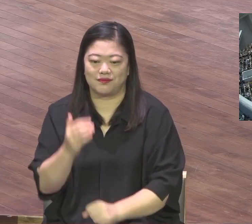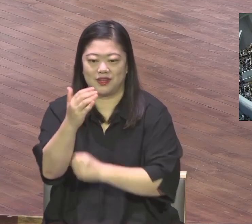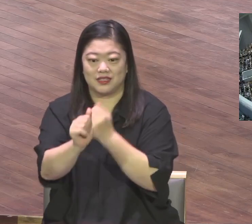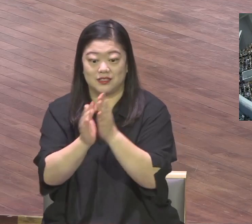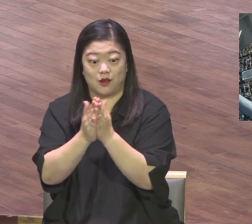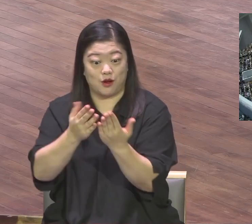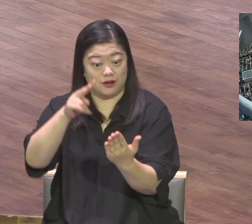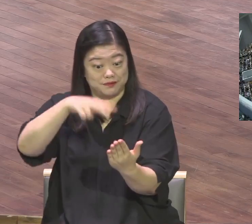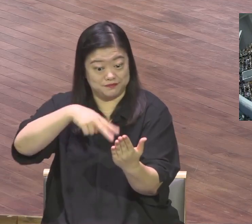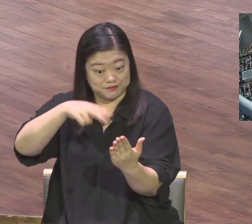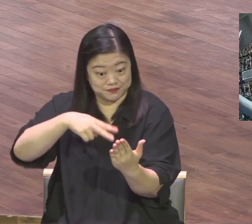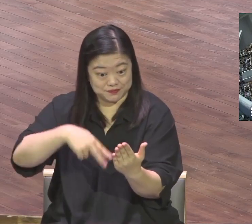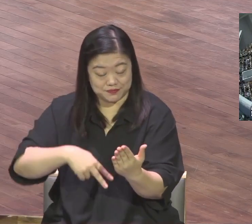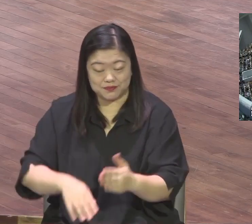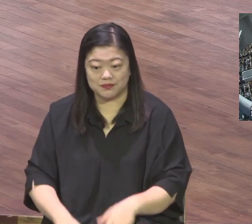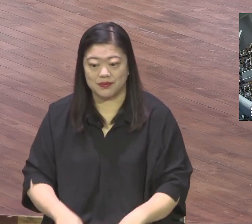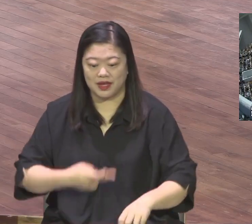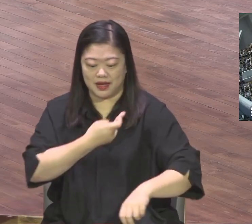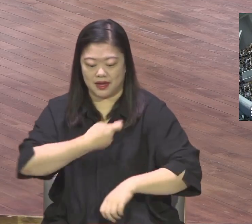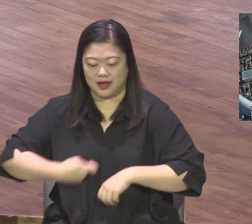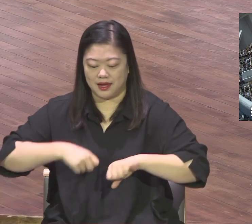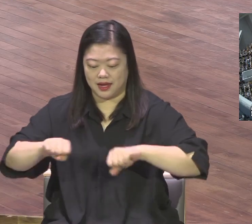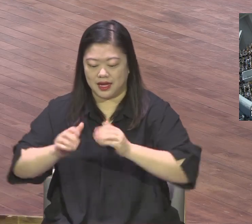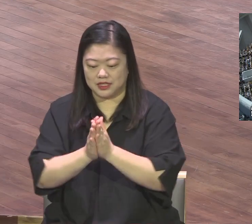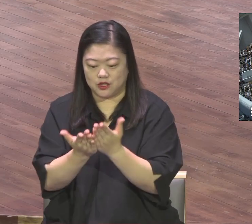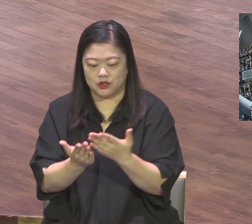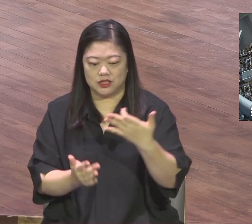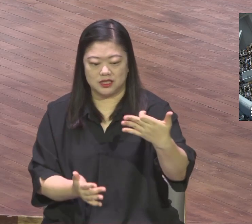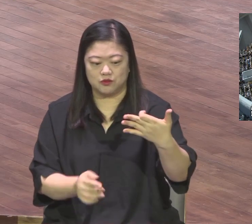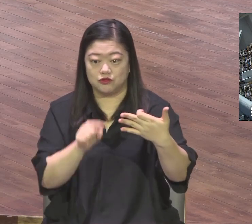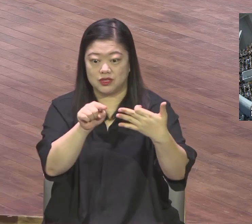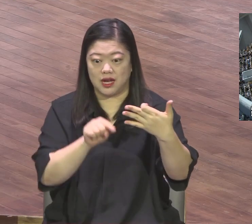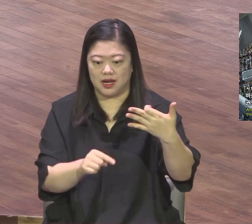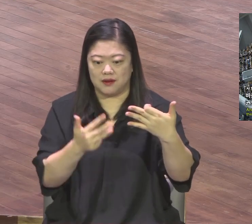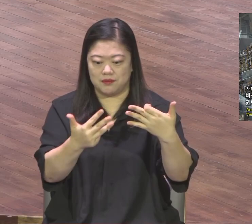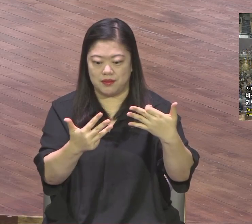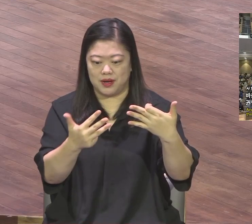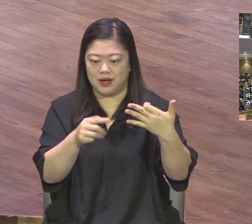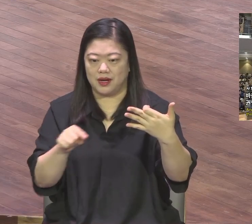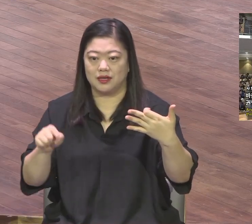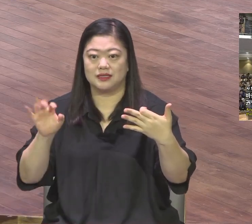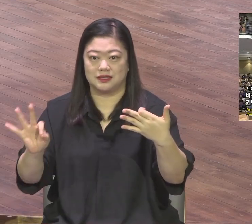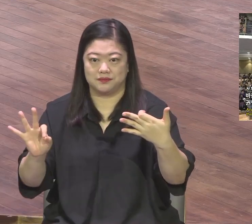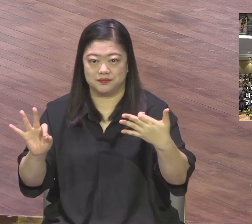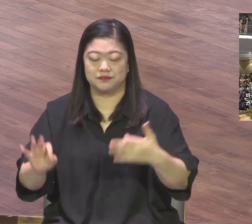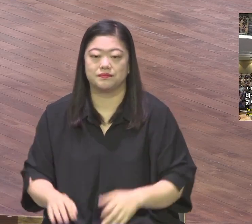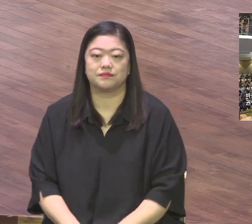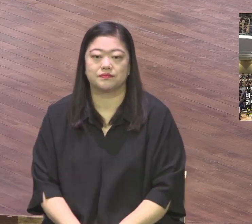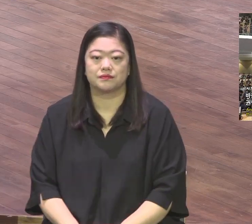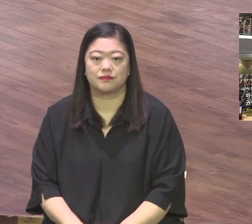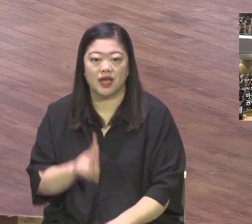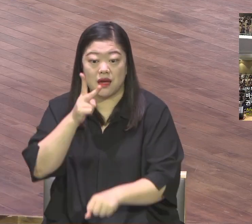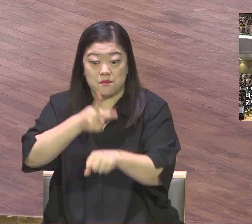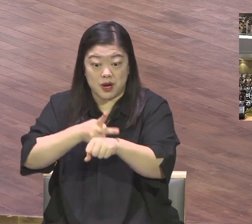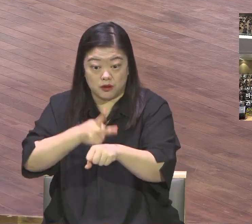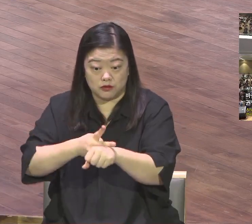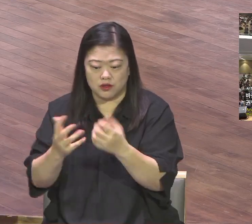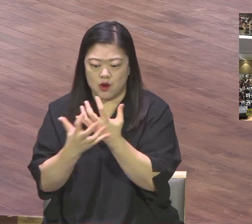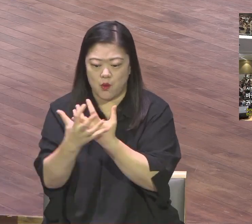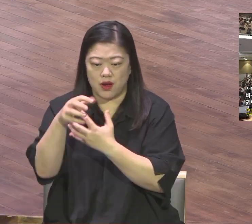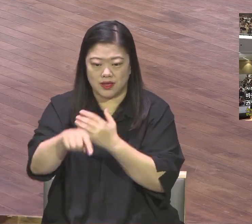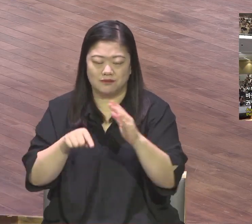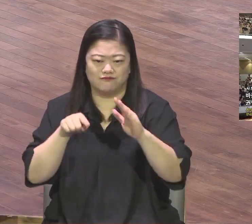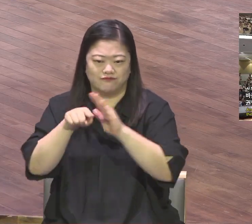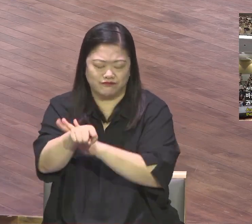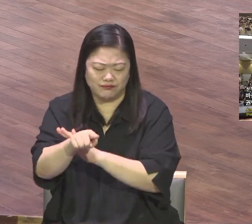받고 성취될 하나님의 말씀은 사도행전 19장 8절에서 10절 말씀입니다. 바울이 회당에 들어가 석 달 동안 담대히